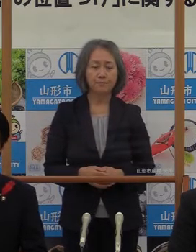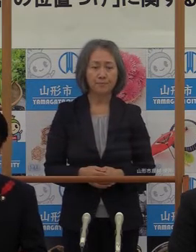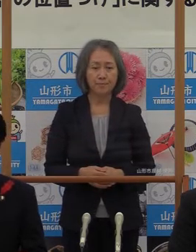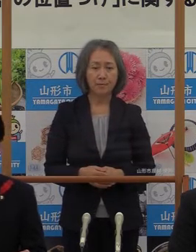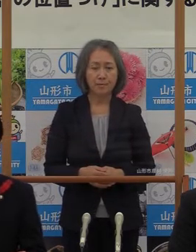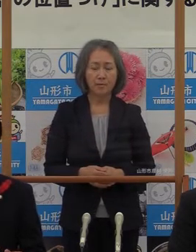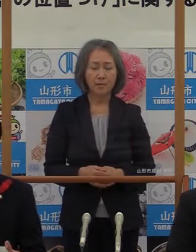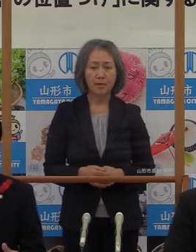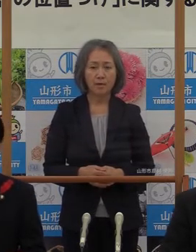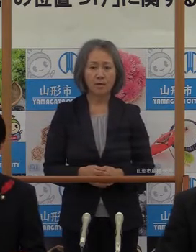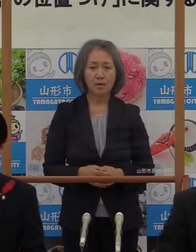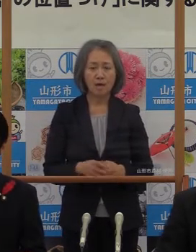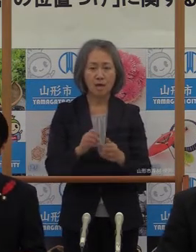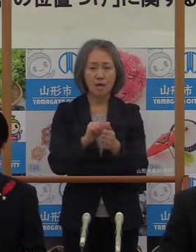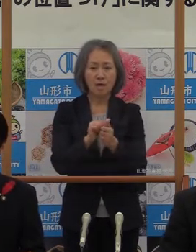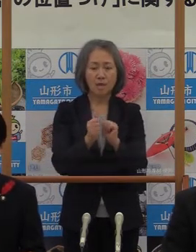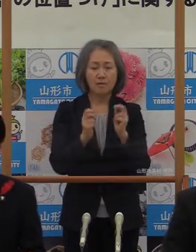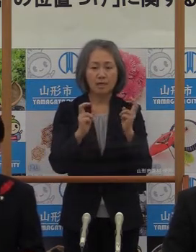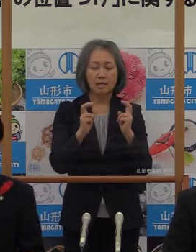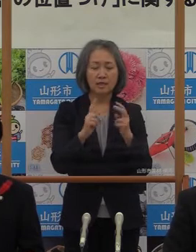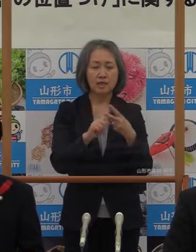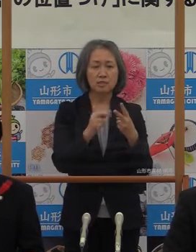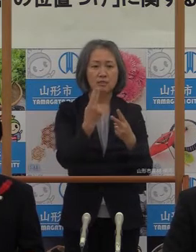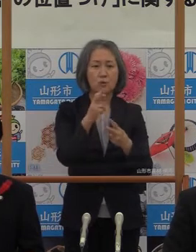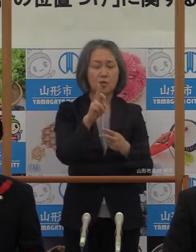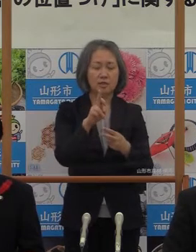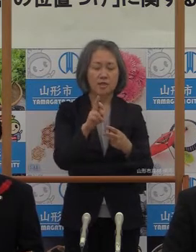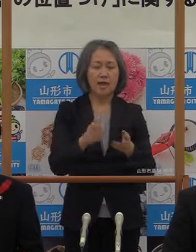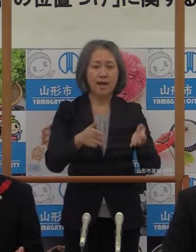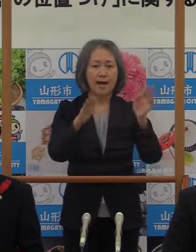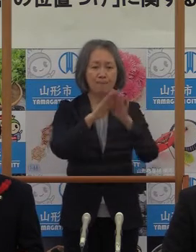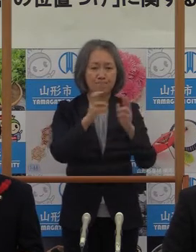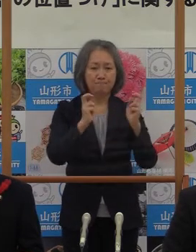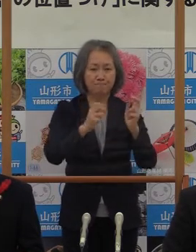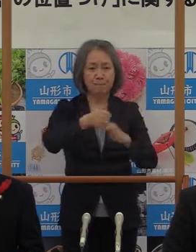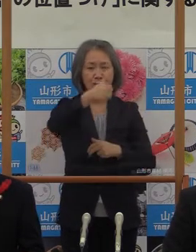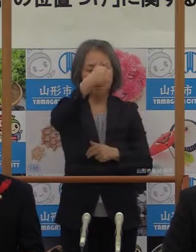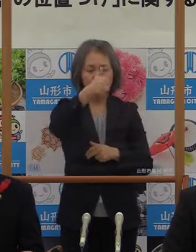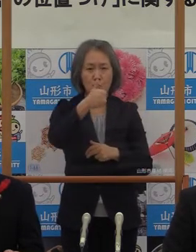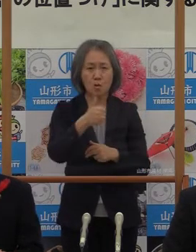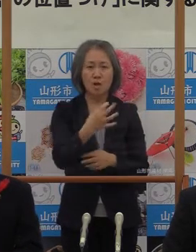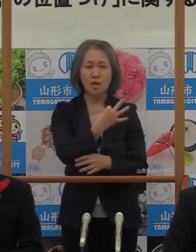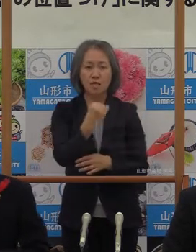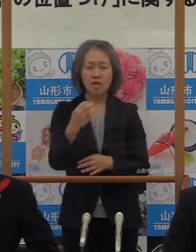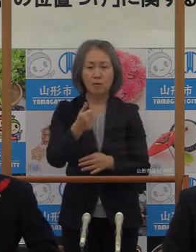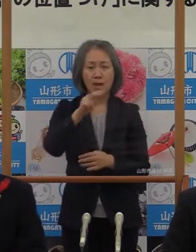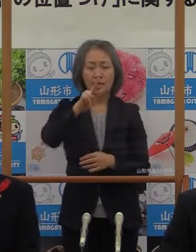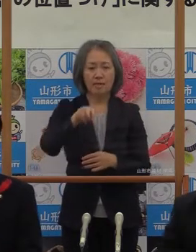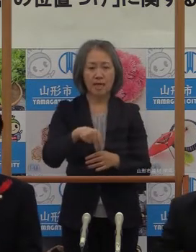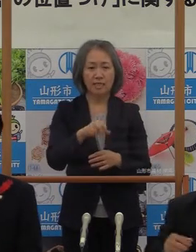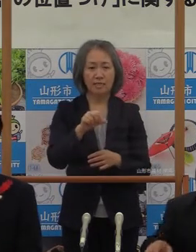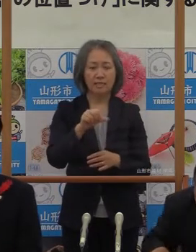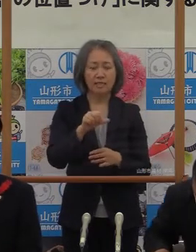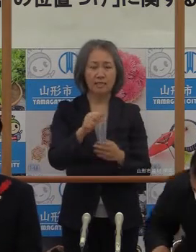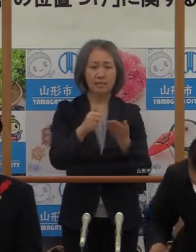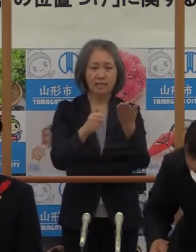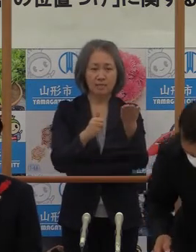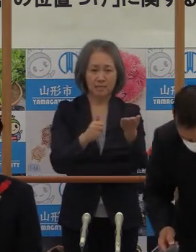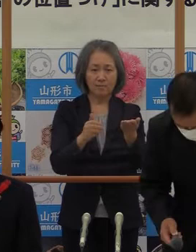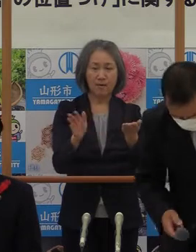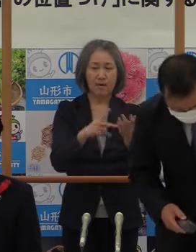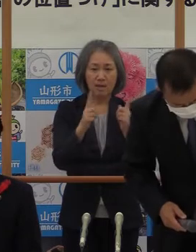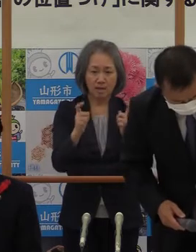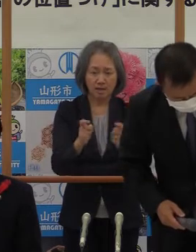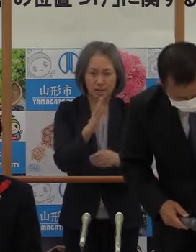続きまして株式会社千歳館代表取締役社長沢渡明様よりご挨拶をいただきます。お願いいた